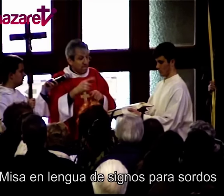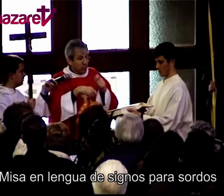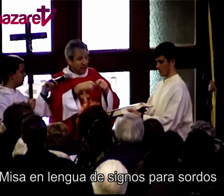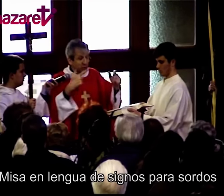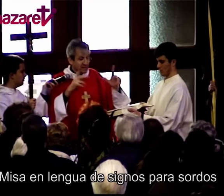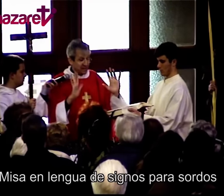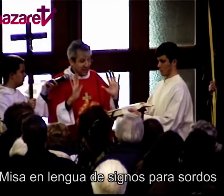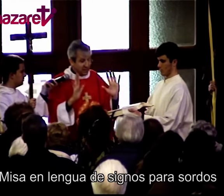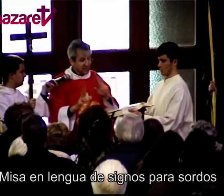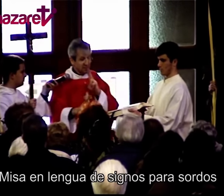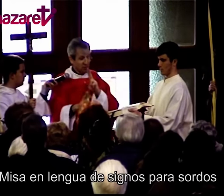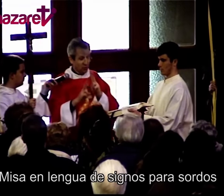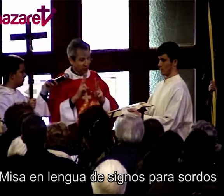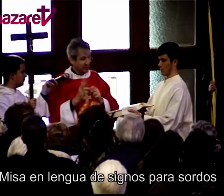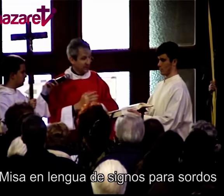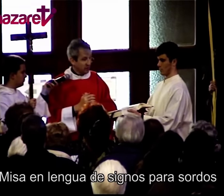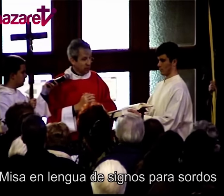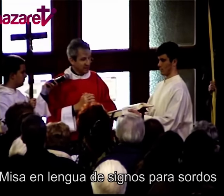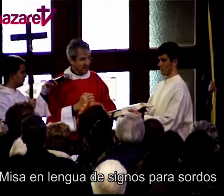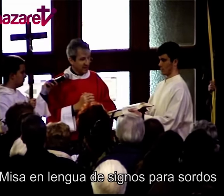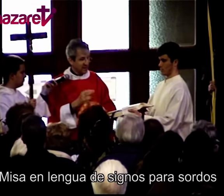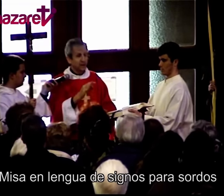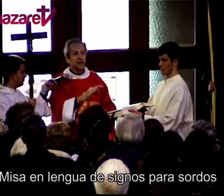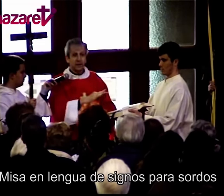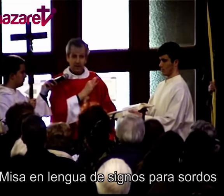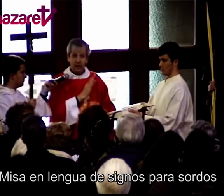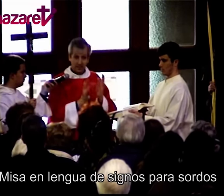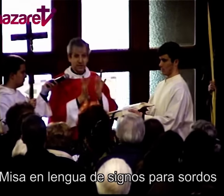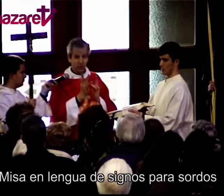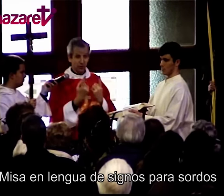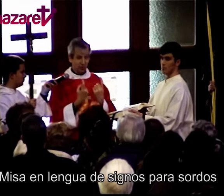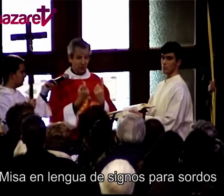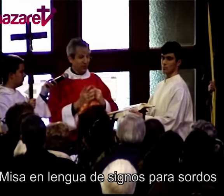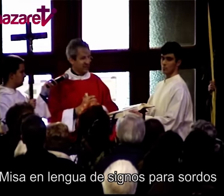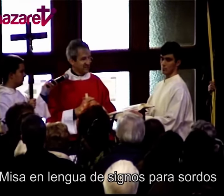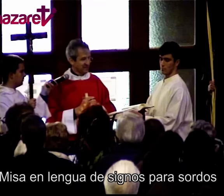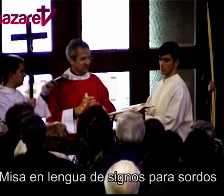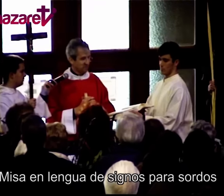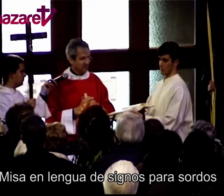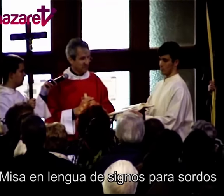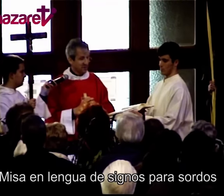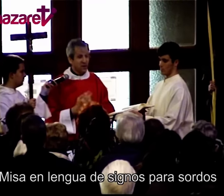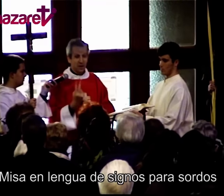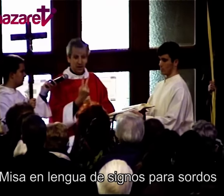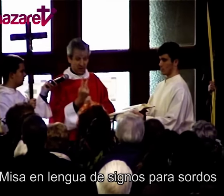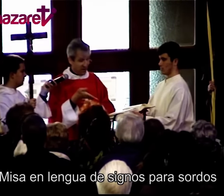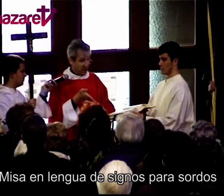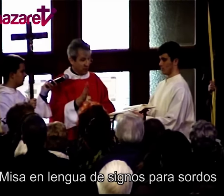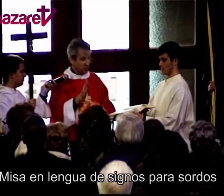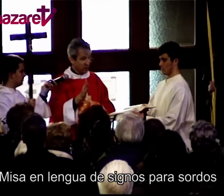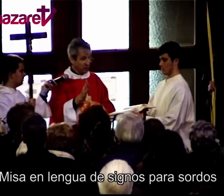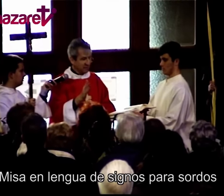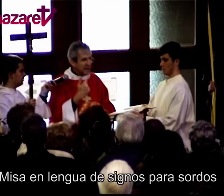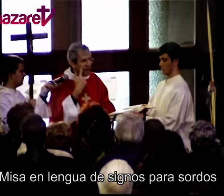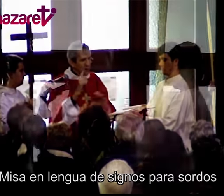pregunta por qué lo desatáis, contestadle: el Señor lo necesita».